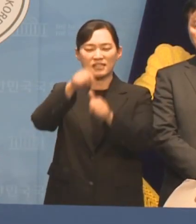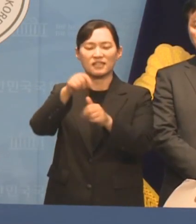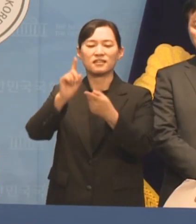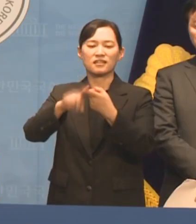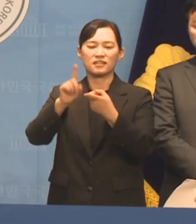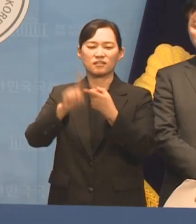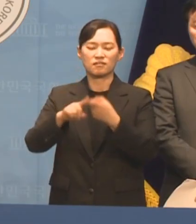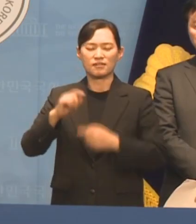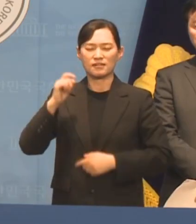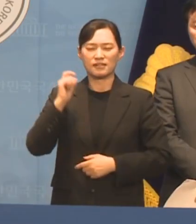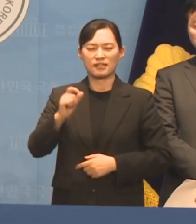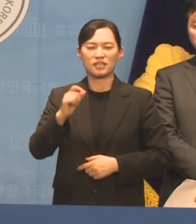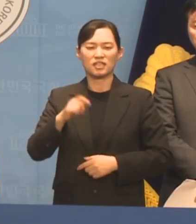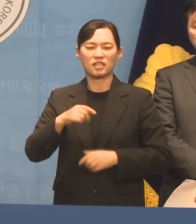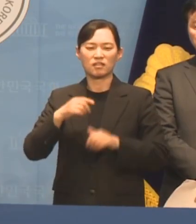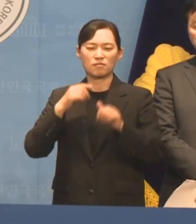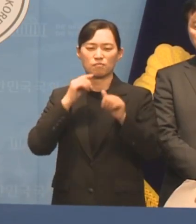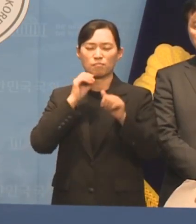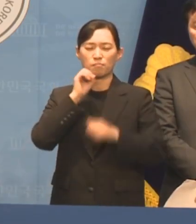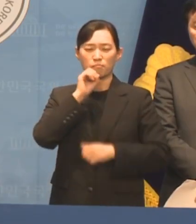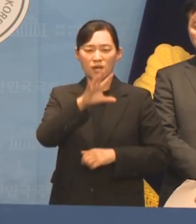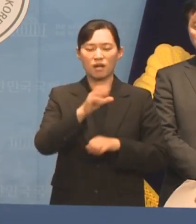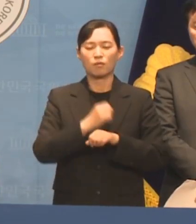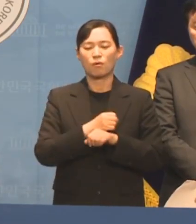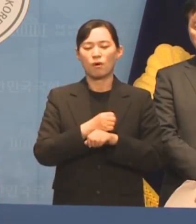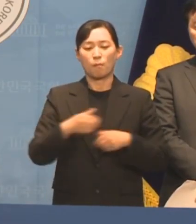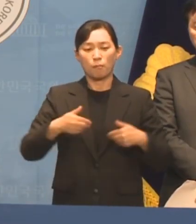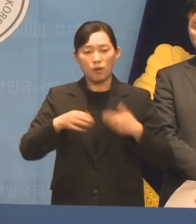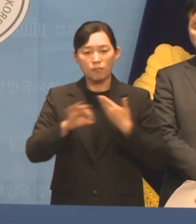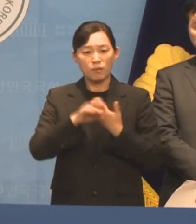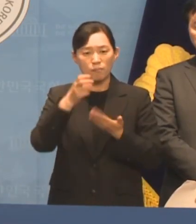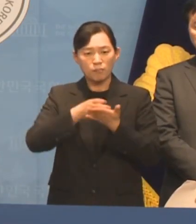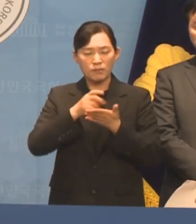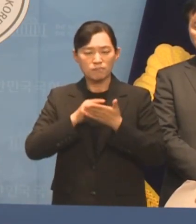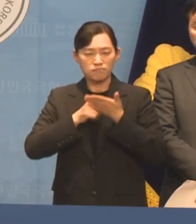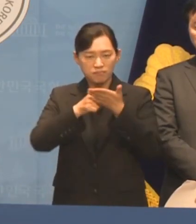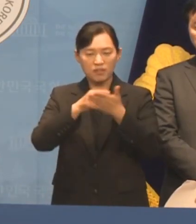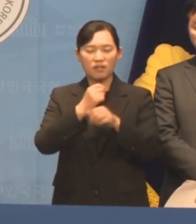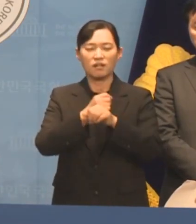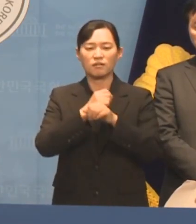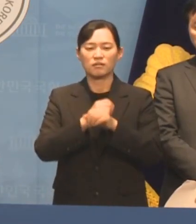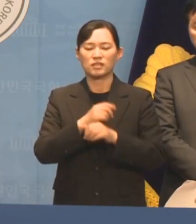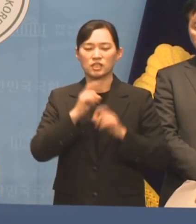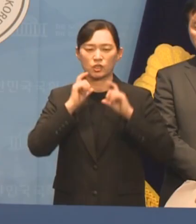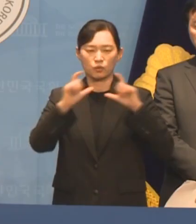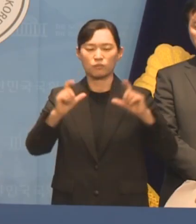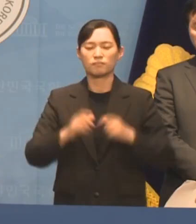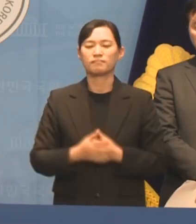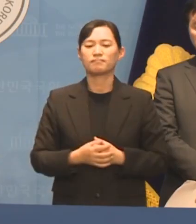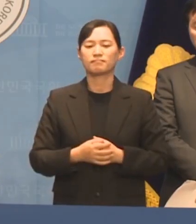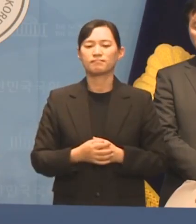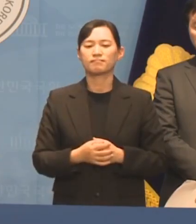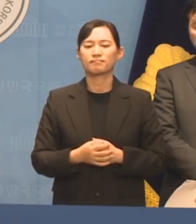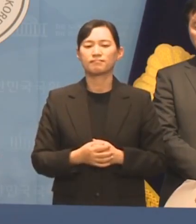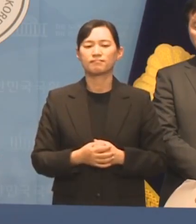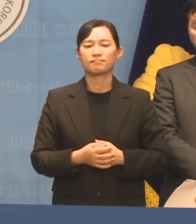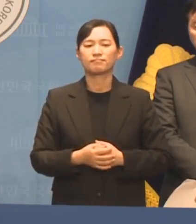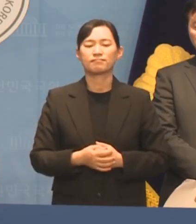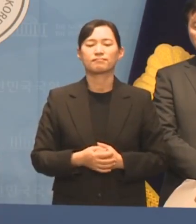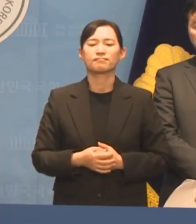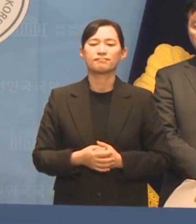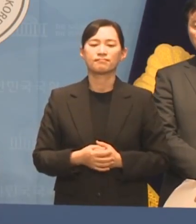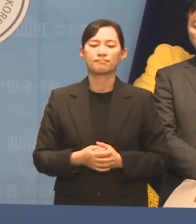대해서 강력 경고하고 필요하면 법적 조치도 할 수 있음을 경고합니다. 네.